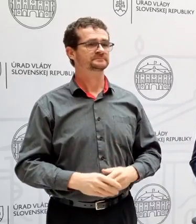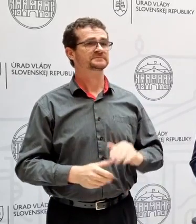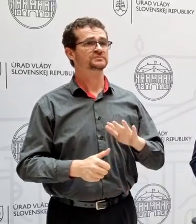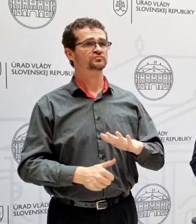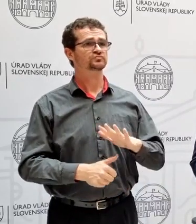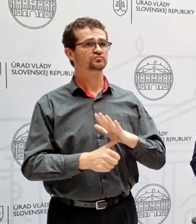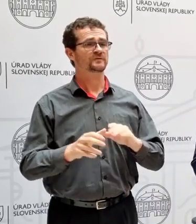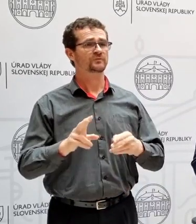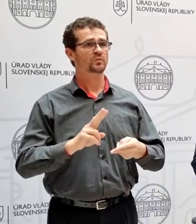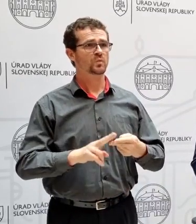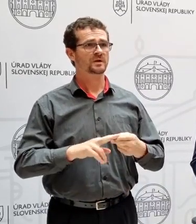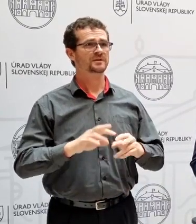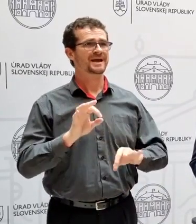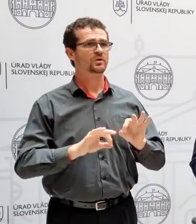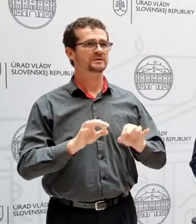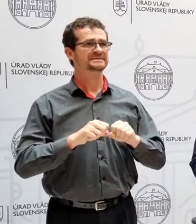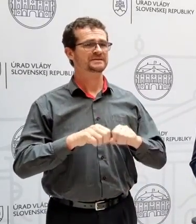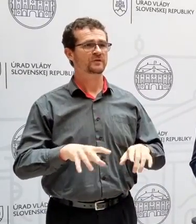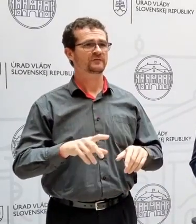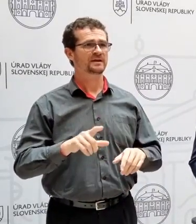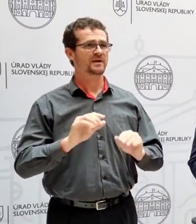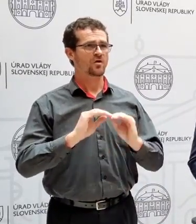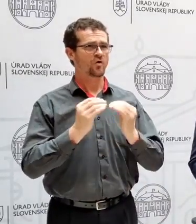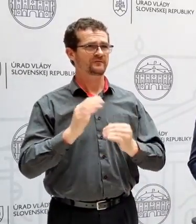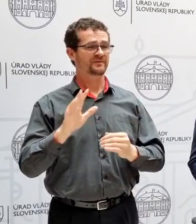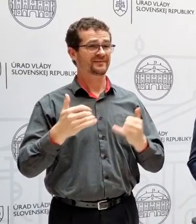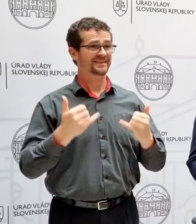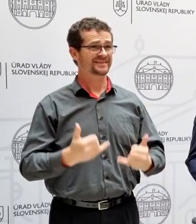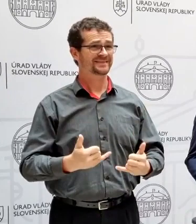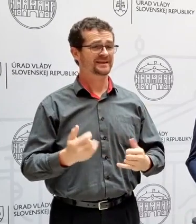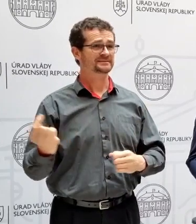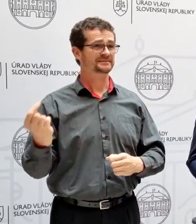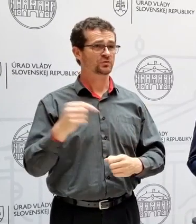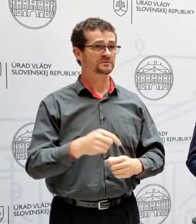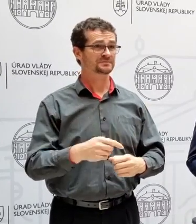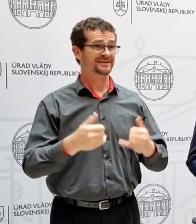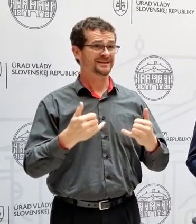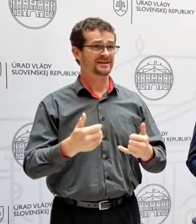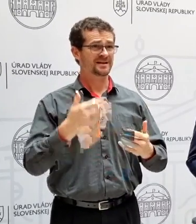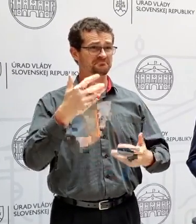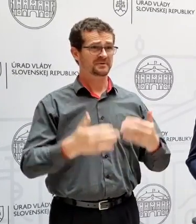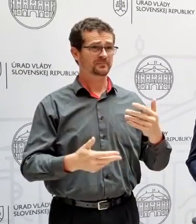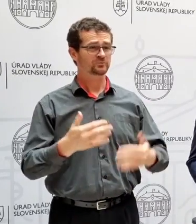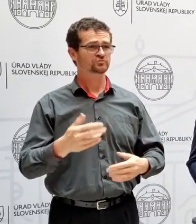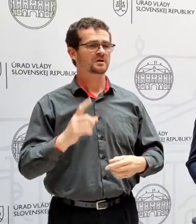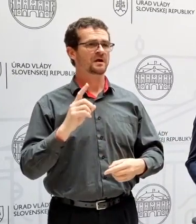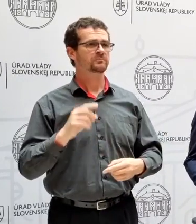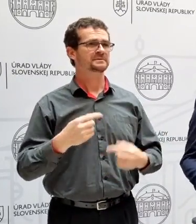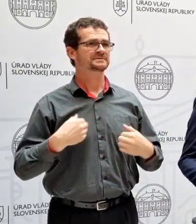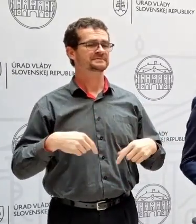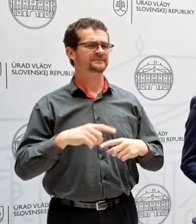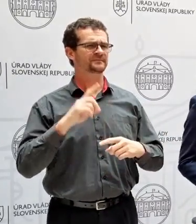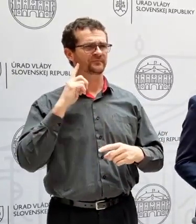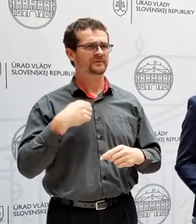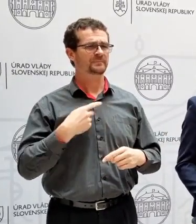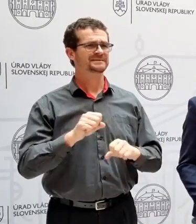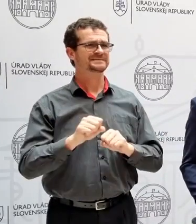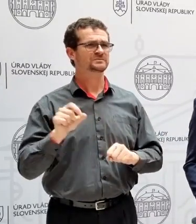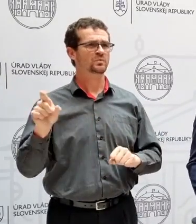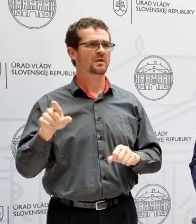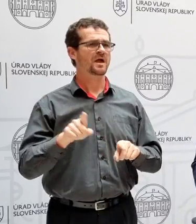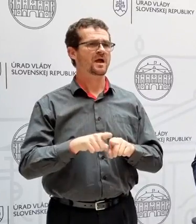šéf úradu pre reguláciu sieťových odvetví dnes priniesol aktuálne prepočty, aby teda sme, lebo vieme, že Richard